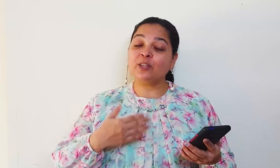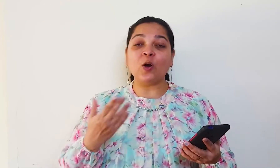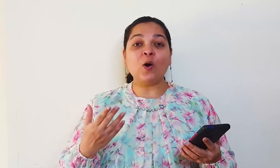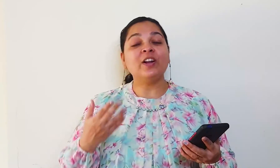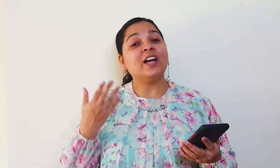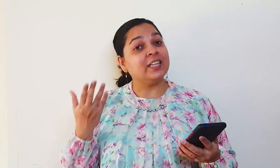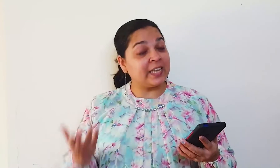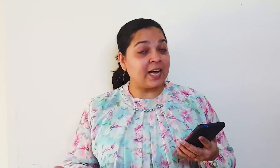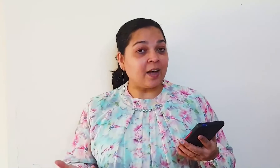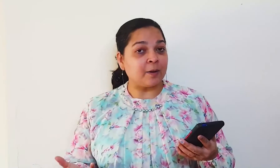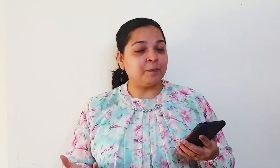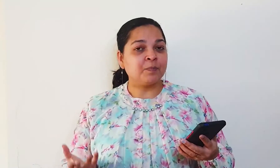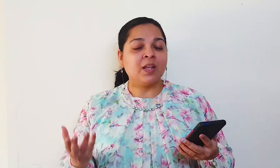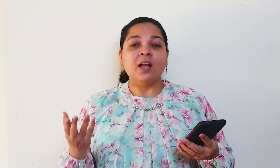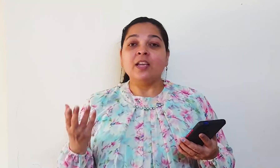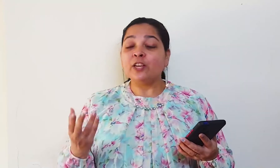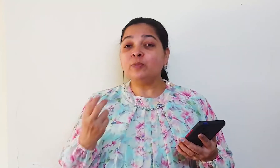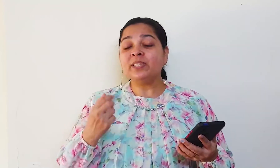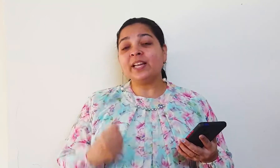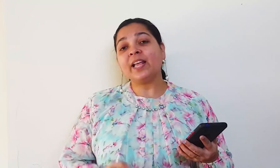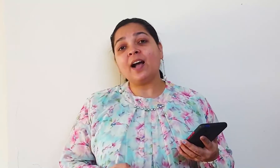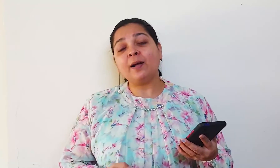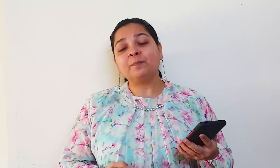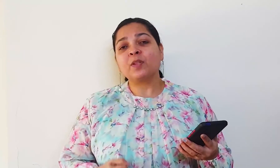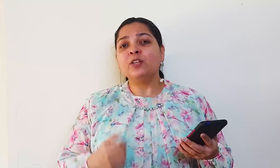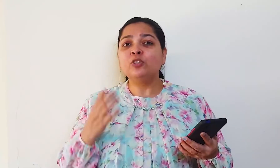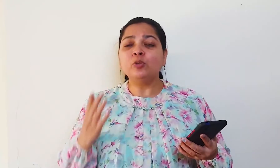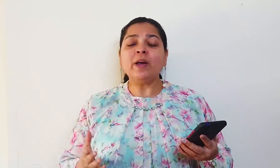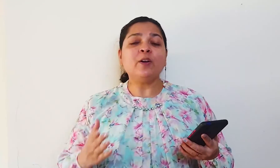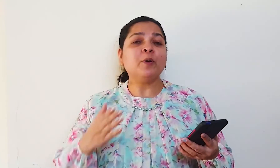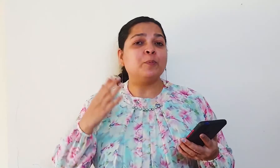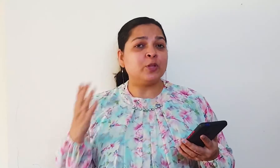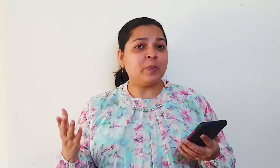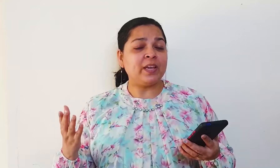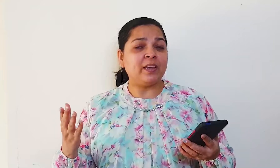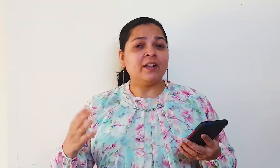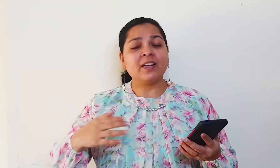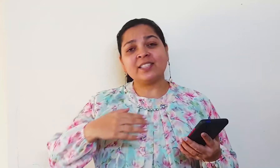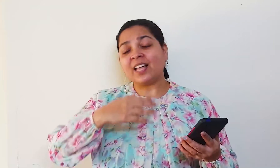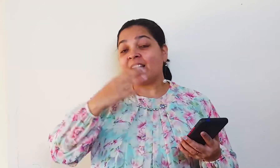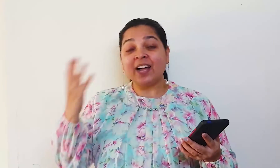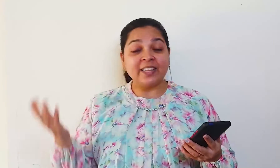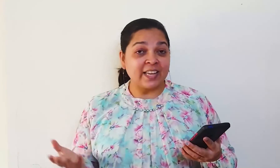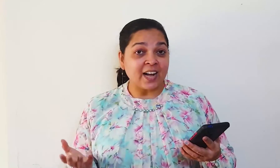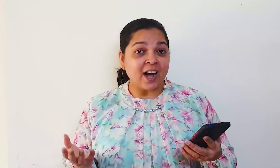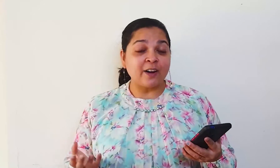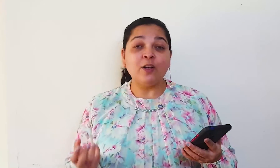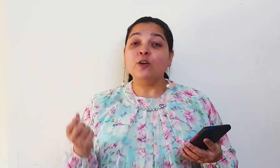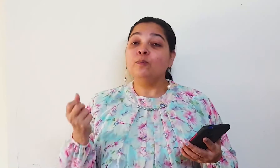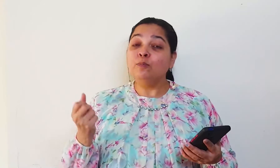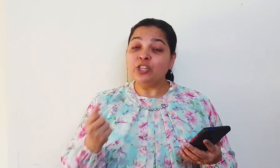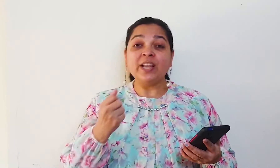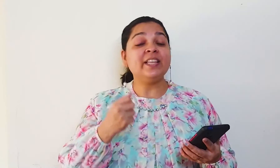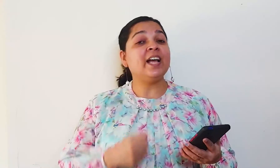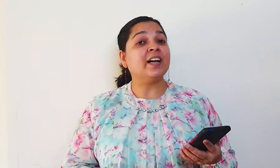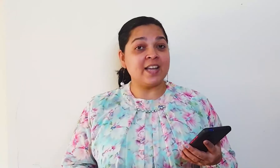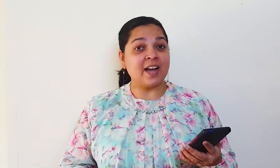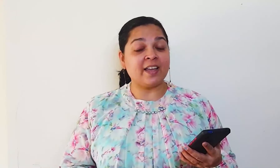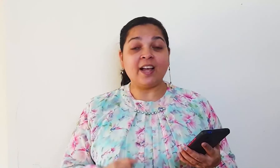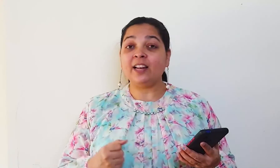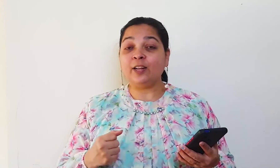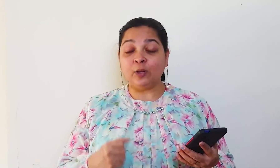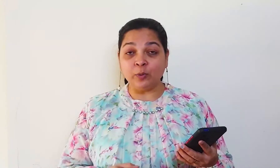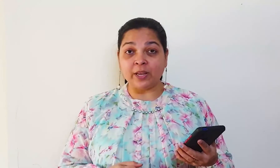हालेलुया। मत्ती 17:5 यसरी भन्नुभएको छ वचनमा, यिनी मेरा प्रिय पुत्र हुन्, यिनीसँग म